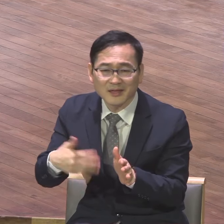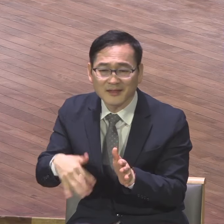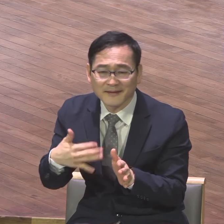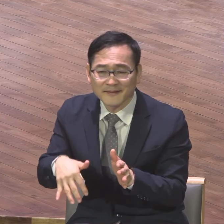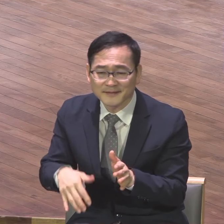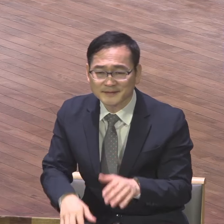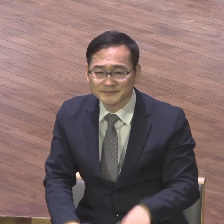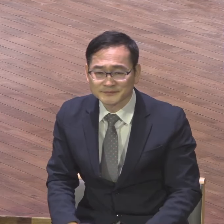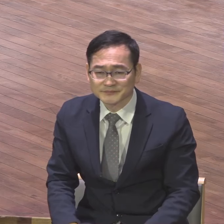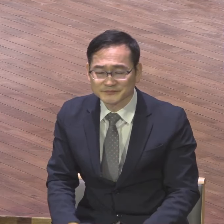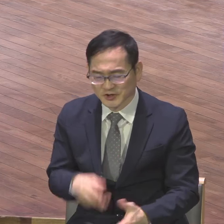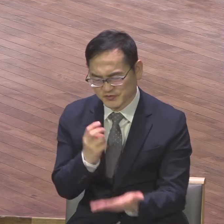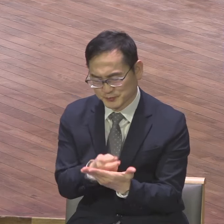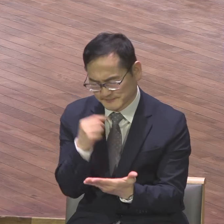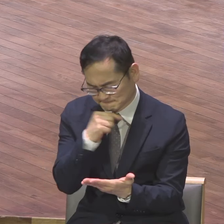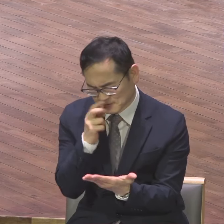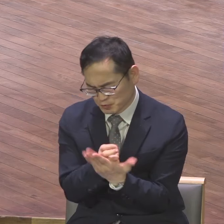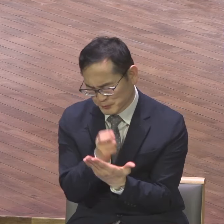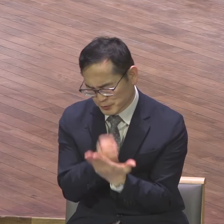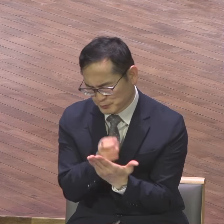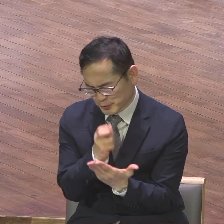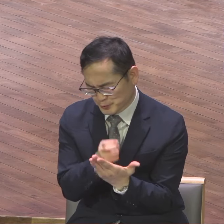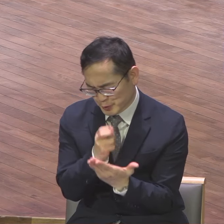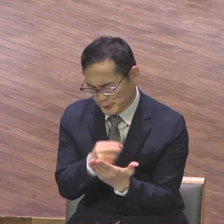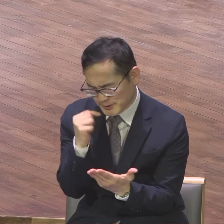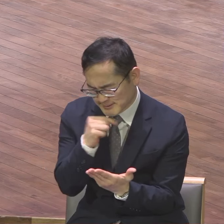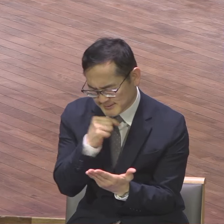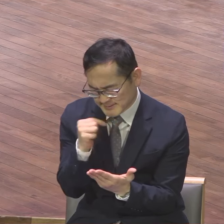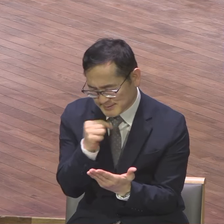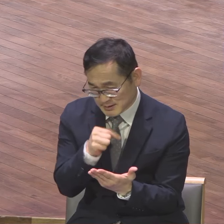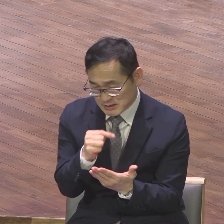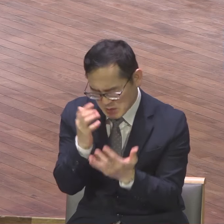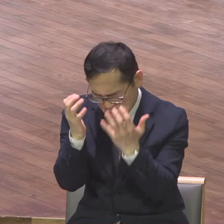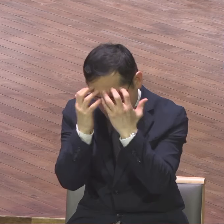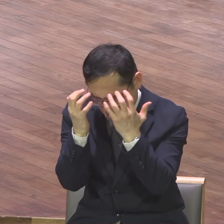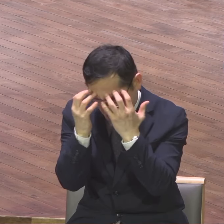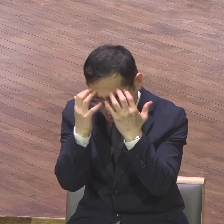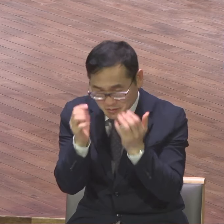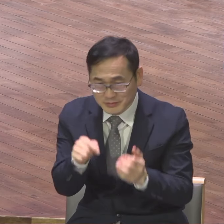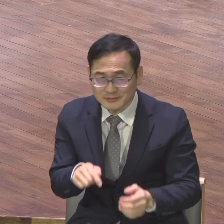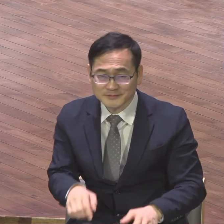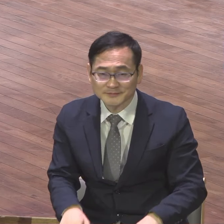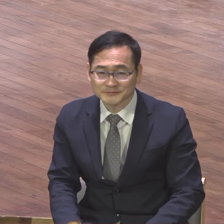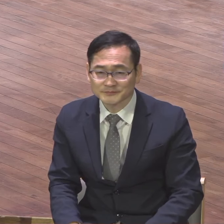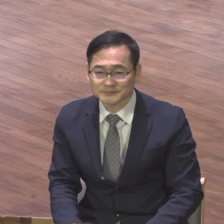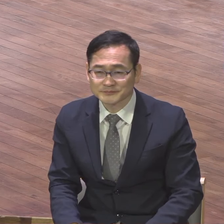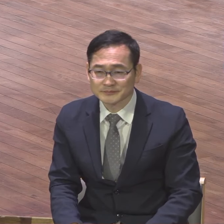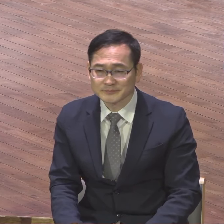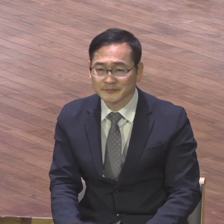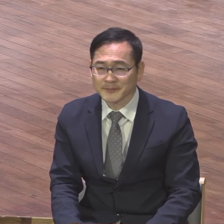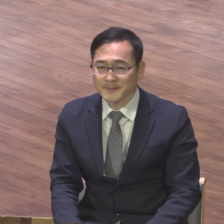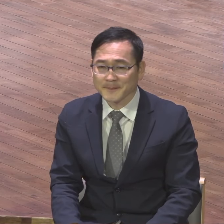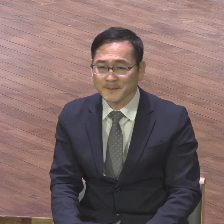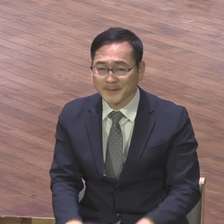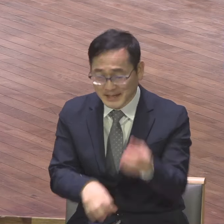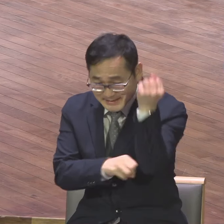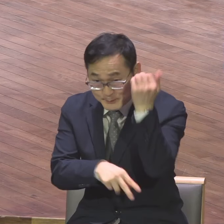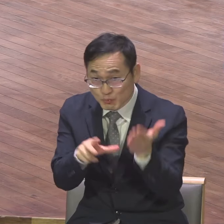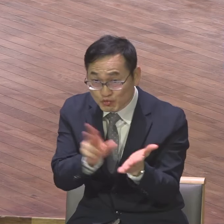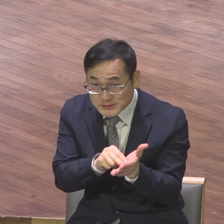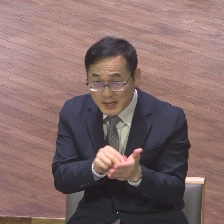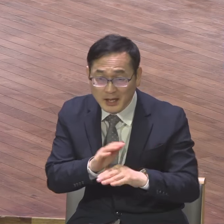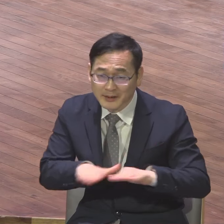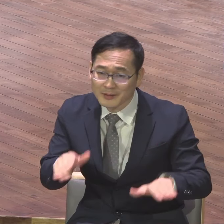율법적인 종교 생활 속에 빠져서 고생고생하고 있어요. 근본적인 것을 이해하지 못하고